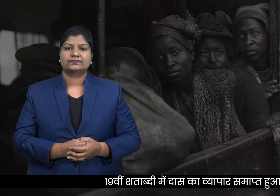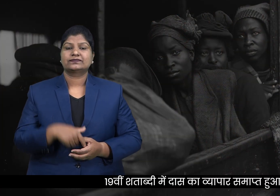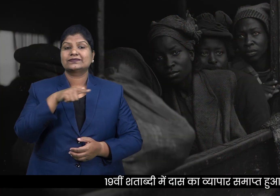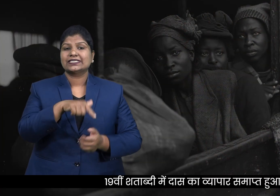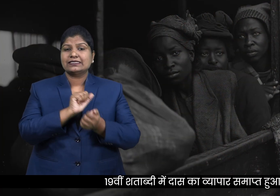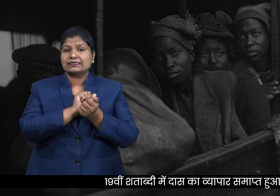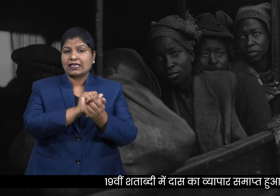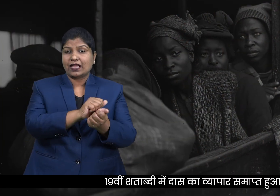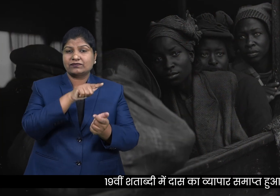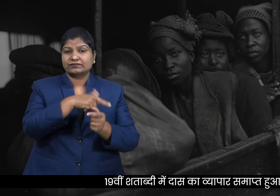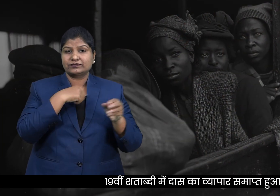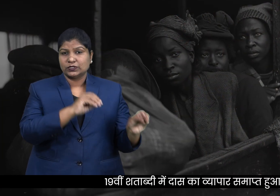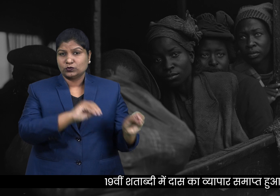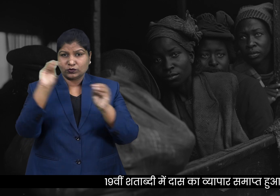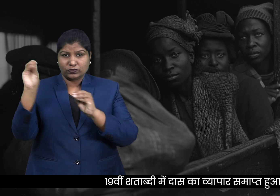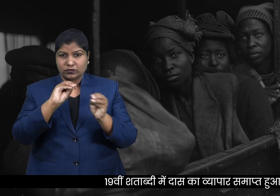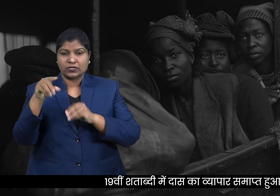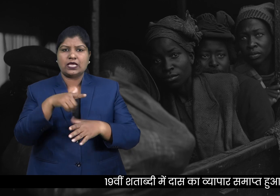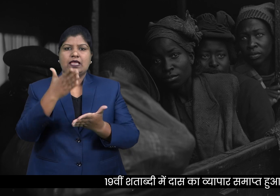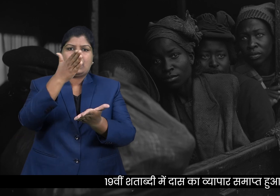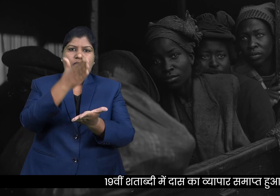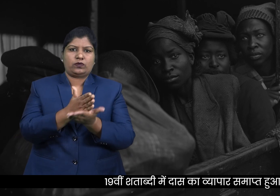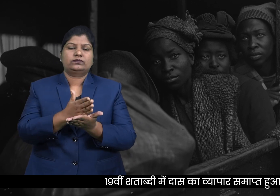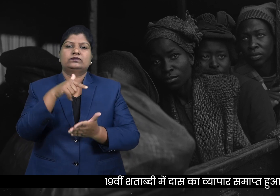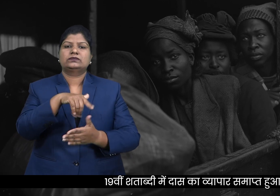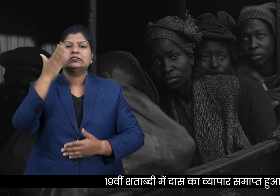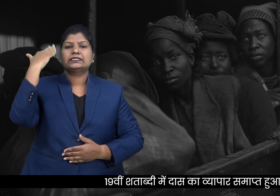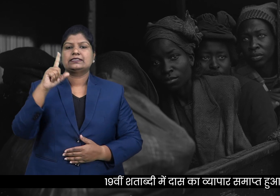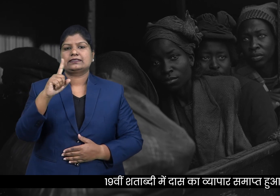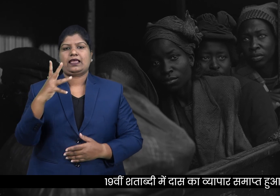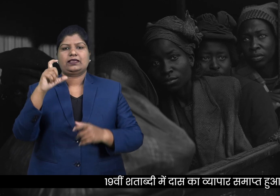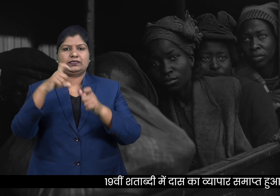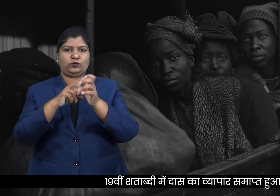19वीं शताब्दी में दास का व्यापार समाप्त हुआ।